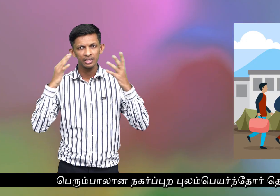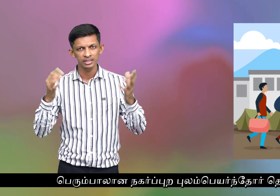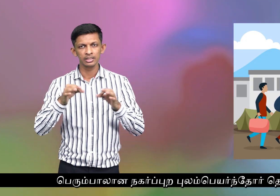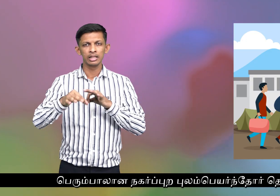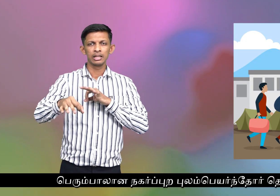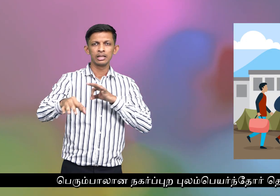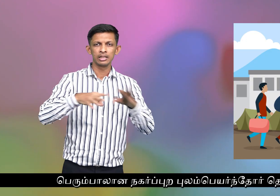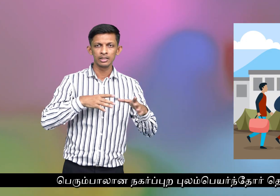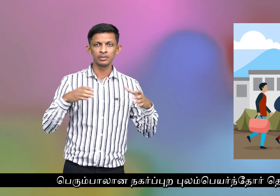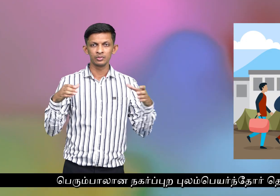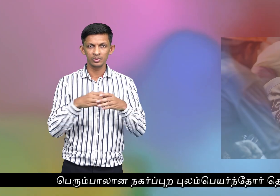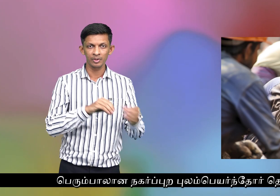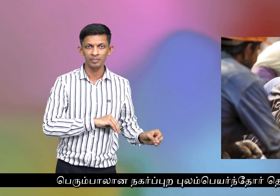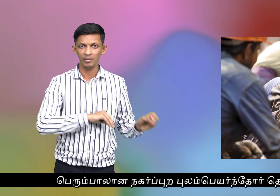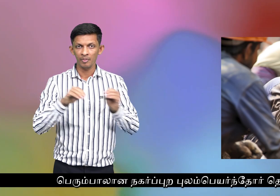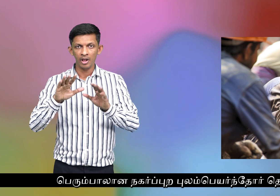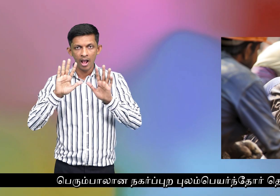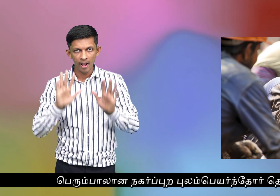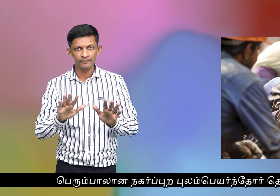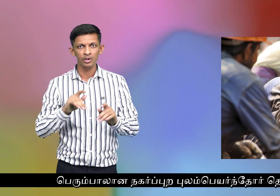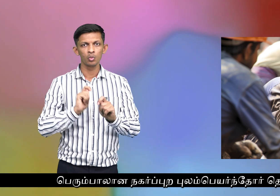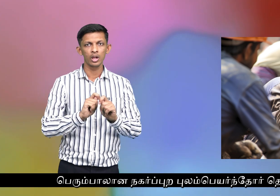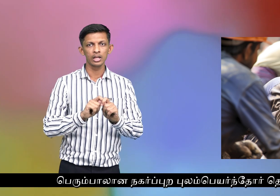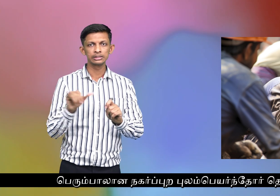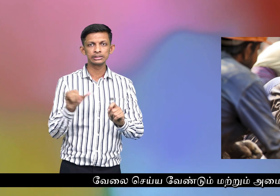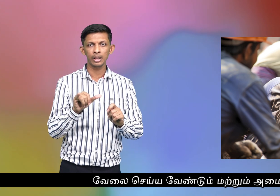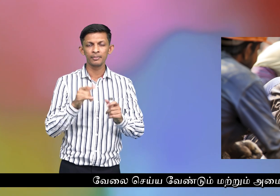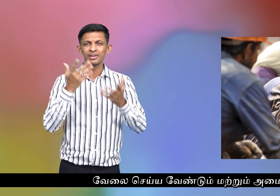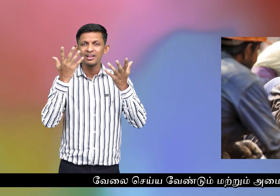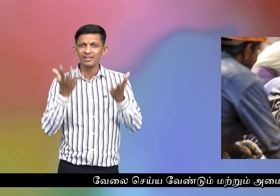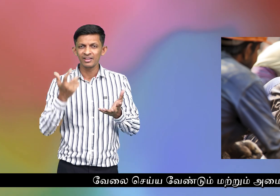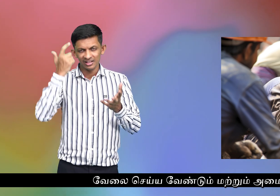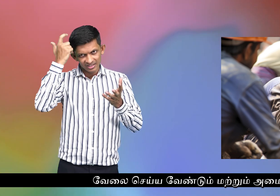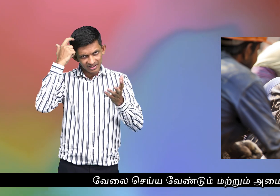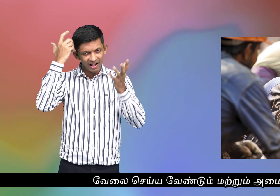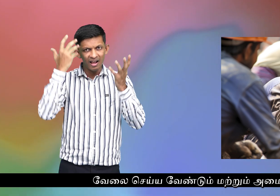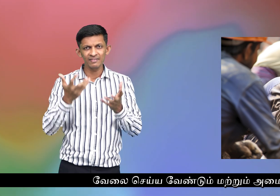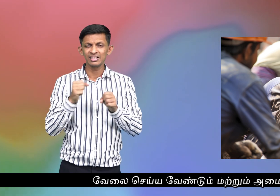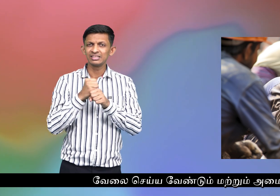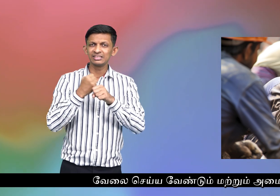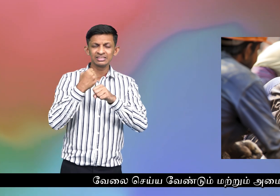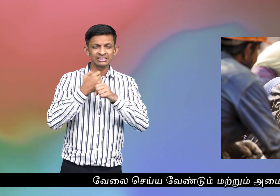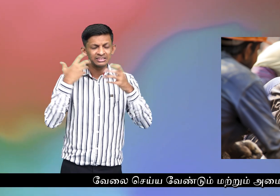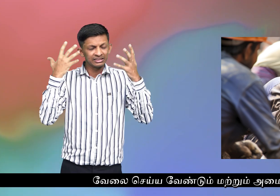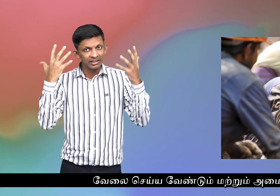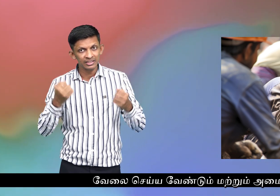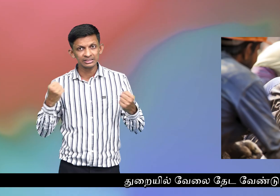பெரும்பாலான நகர்ப்புற புலம்பெயர்ந்தோர் தொழிலாளர்களாக வேலை செய்ய வேண்டும் மற்றும் அமைப்புசாரா